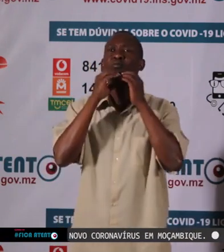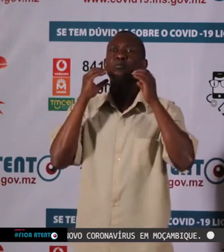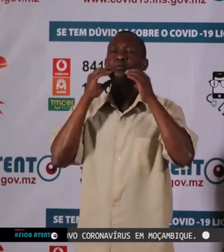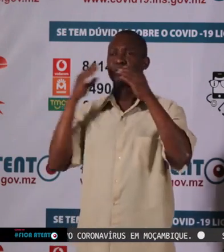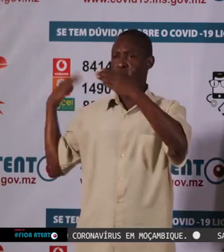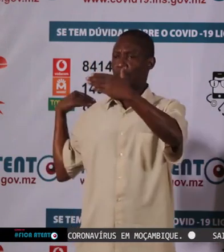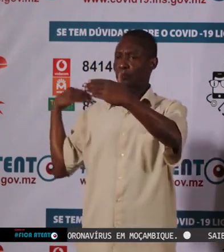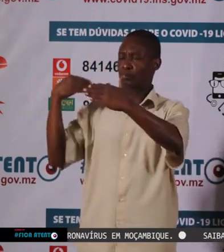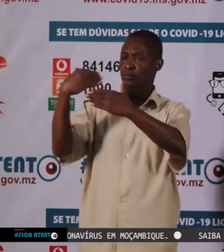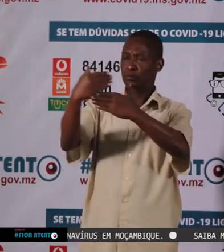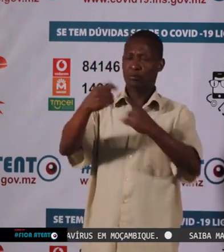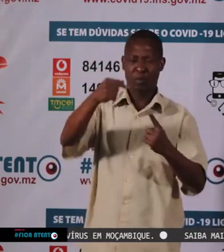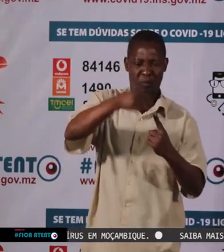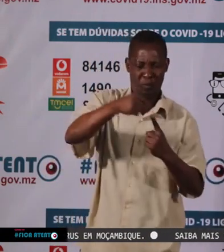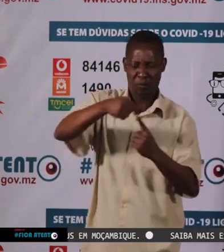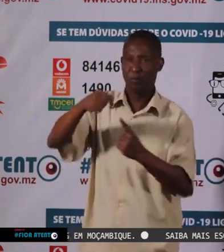testou